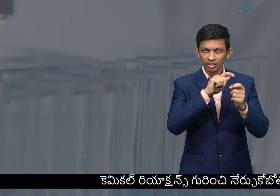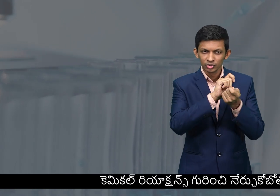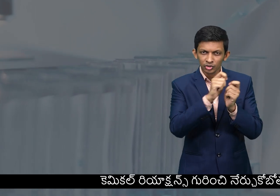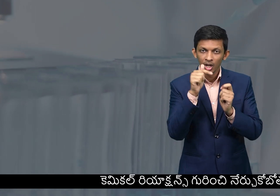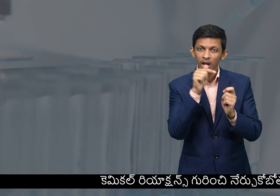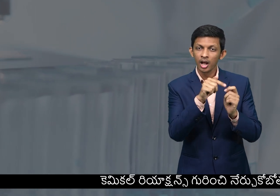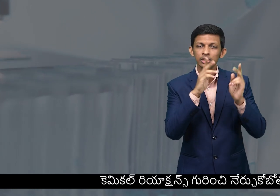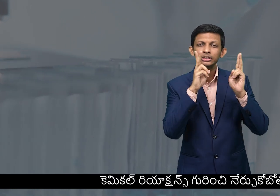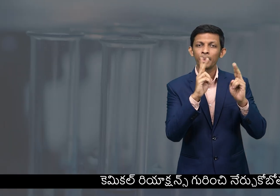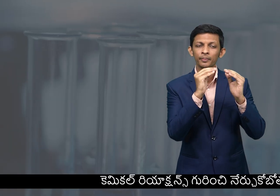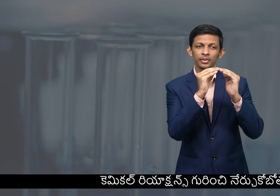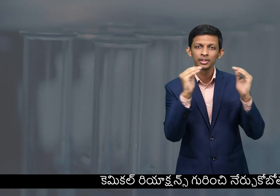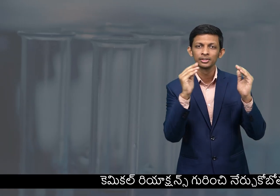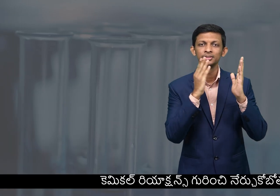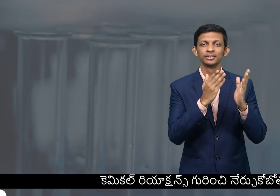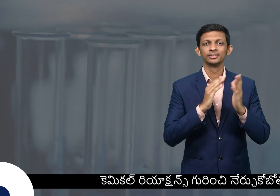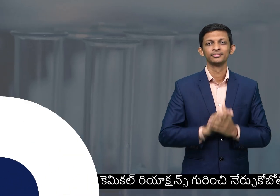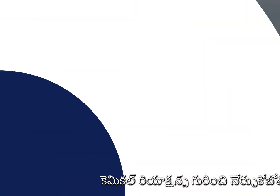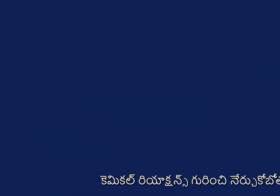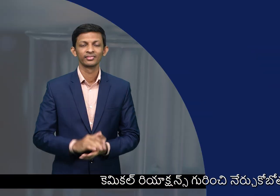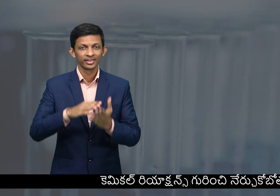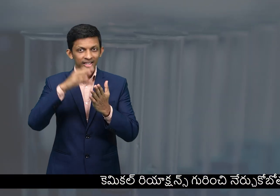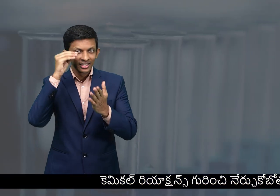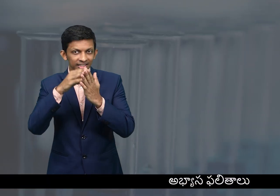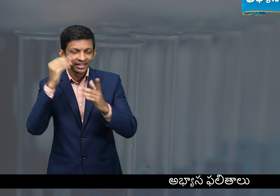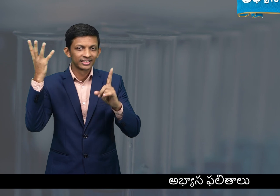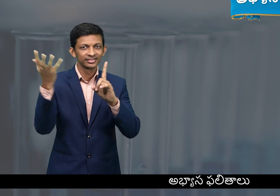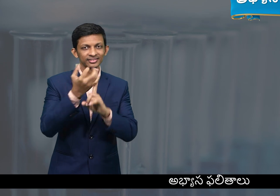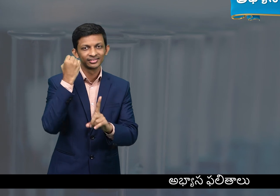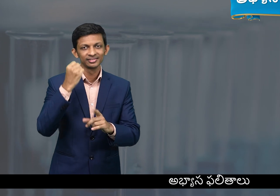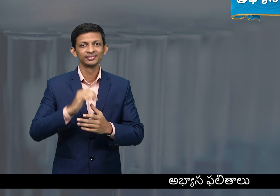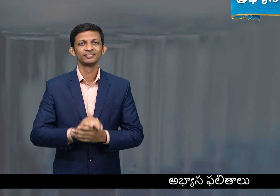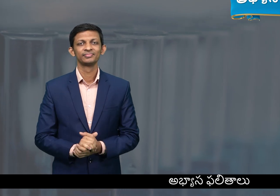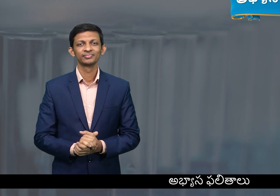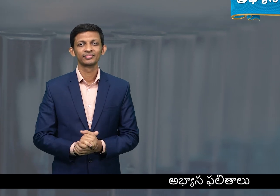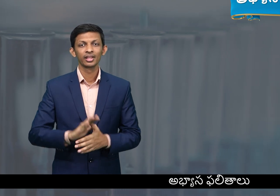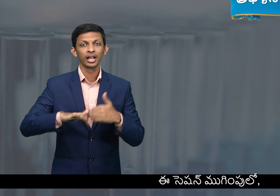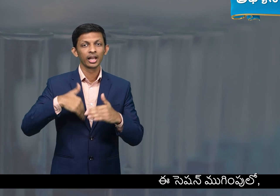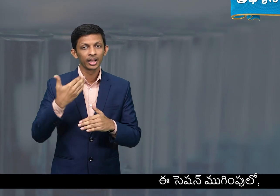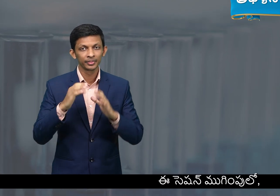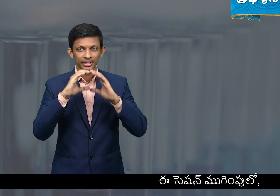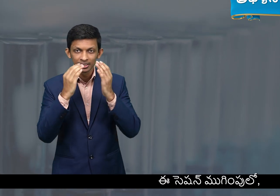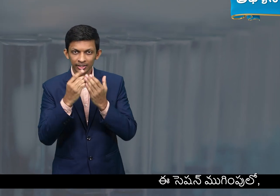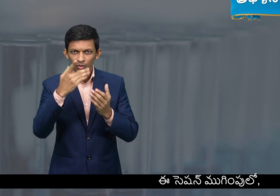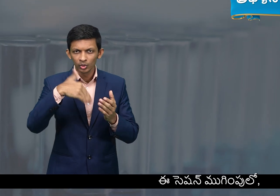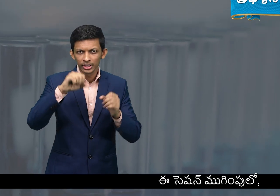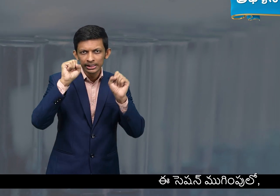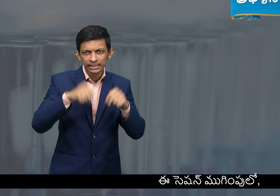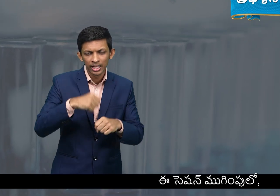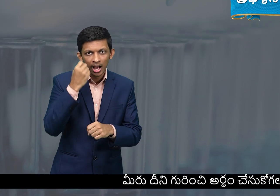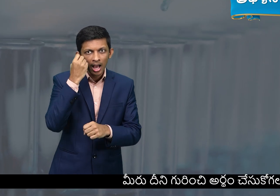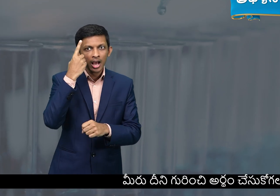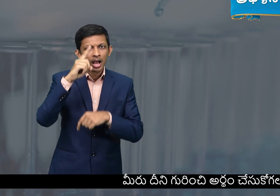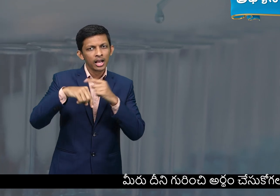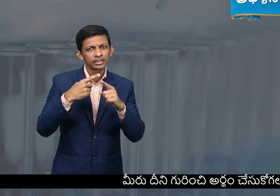ఆఫ్ కెమికల్ రియాక్షన్స్ గురించి నేర్చుకోబోతున్నాం. అభ్యాస ఫలితాలు. ఈ సెషన్ ముగింపులో